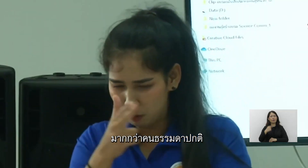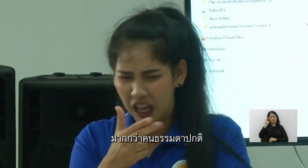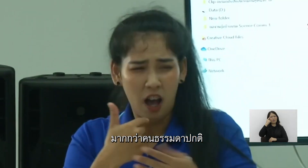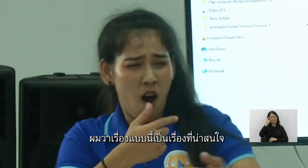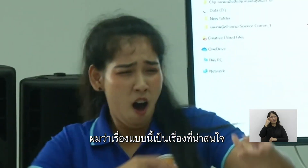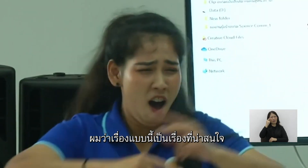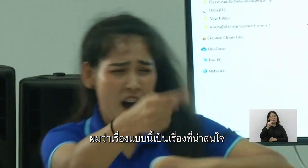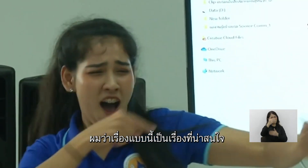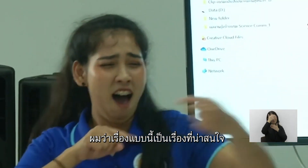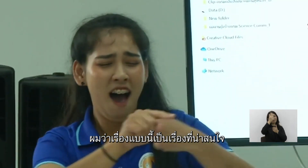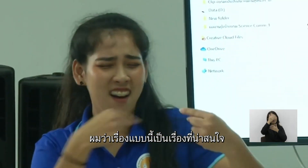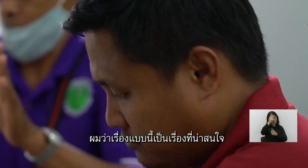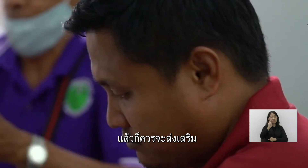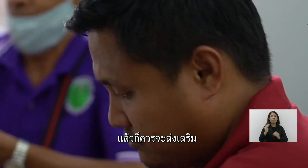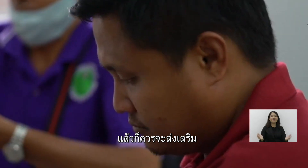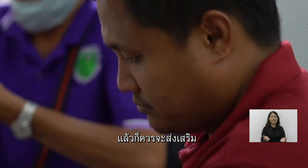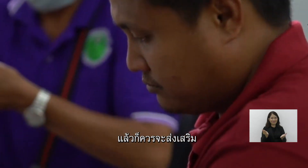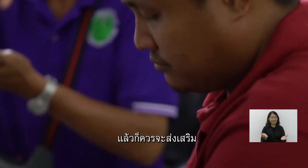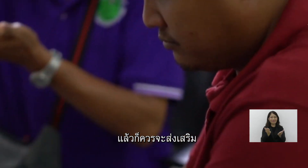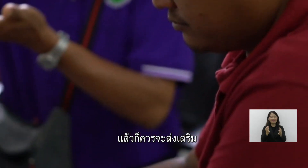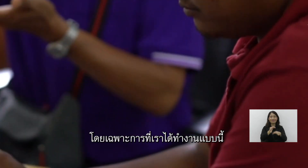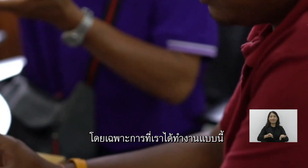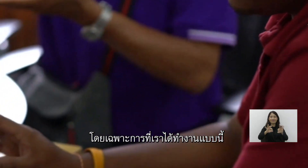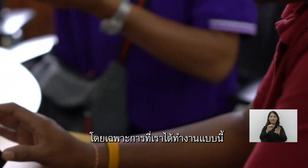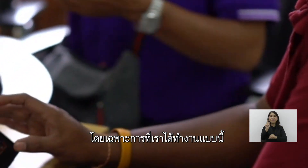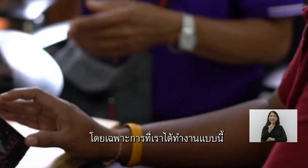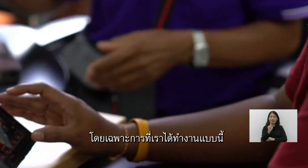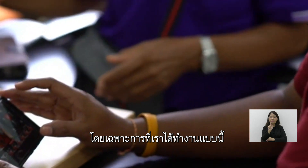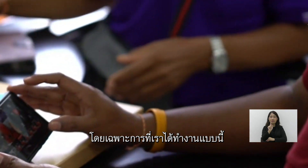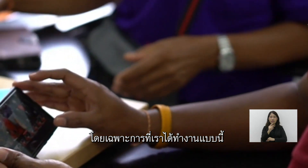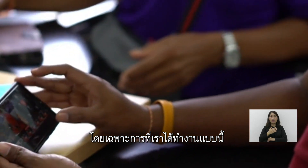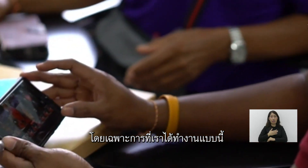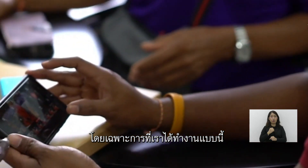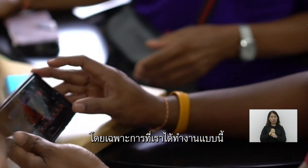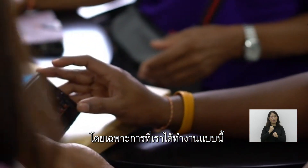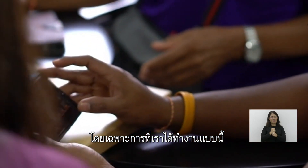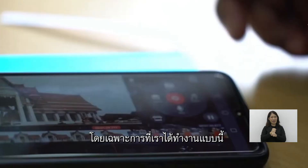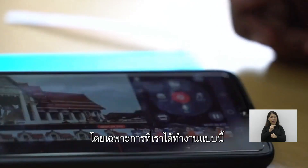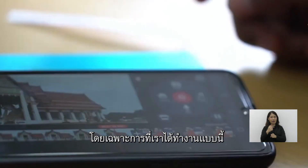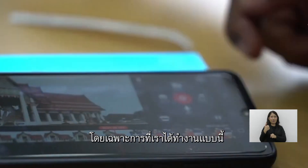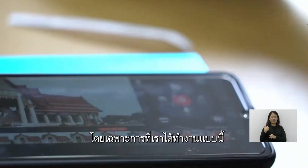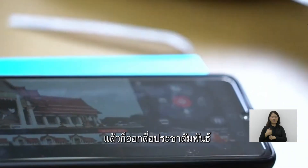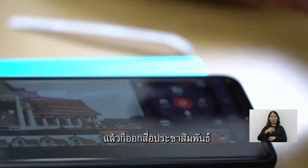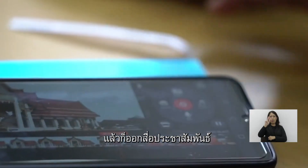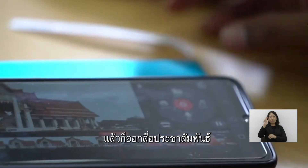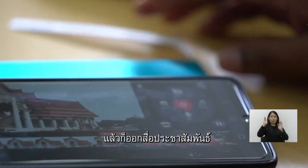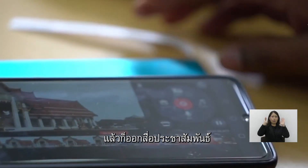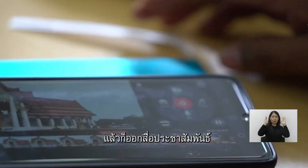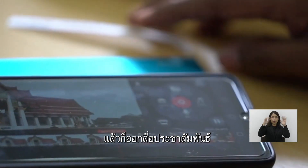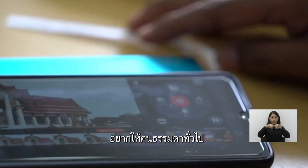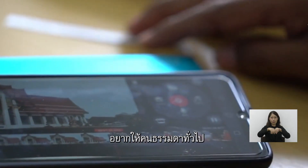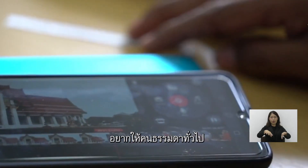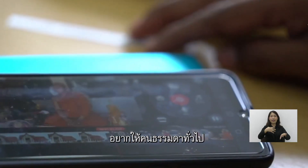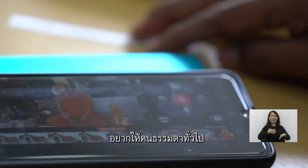ติผมว่าเรื่องแบบนี้เป็นเรื่องที่น่าสนใจแล้วก็ควรจะส่งเสริมนะฮะโดยเฉพาะการที่เราได้ทำงานแบบนี้แล้วก็ออกสื่อประช